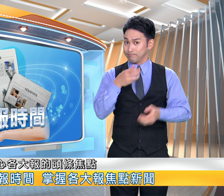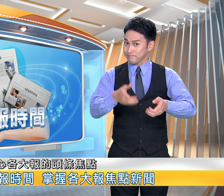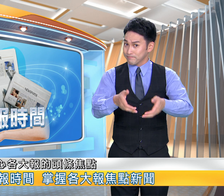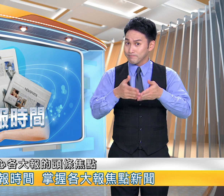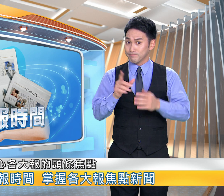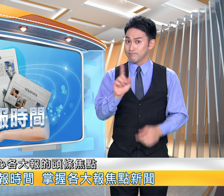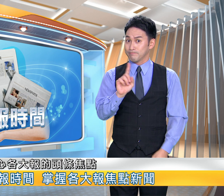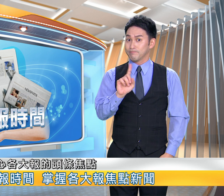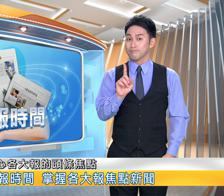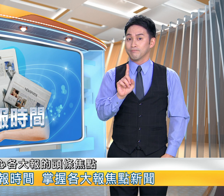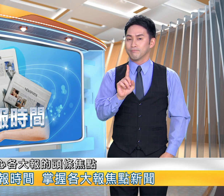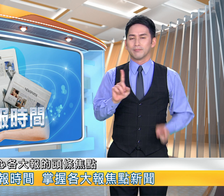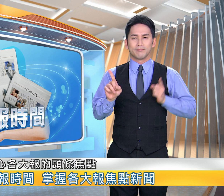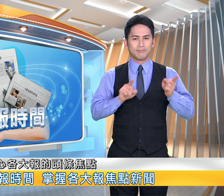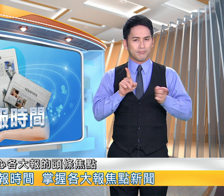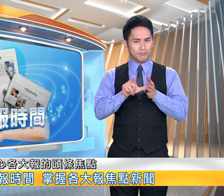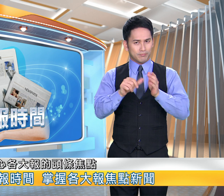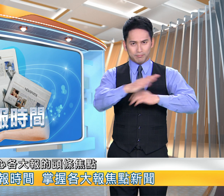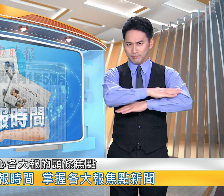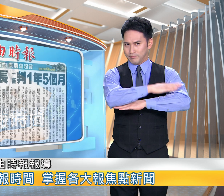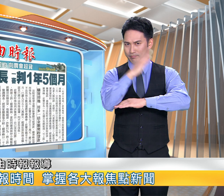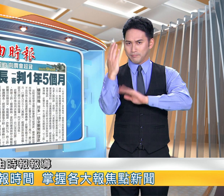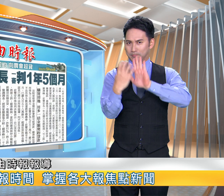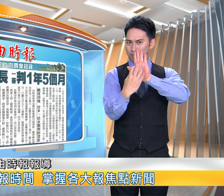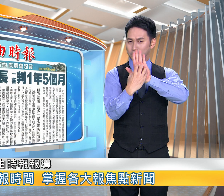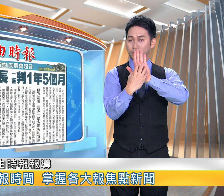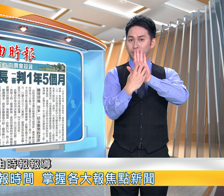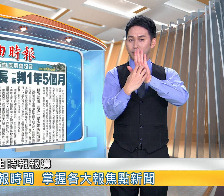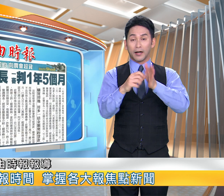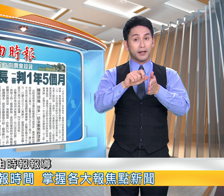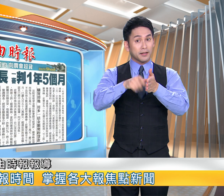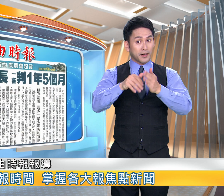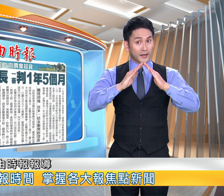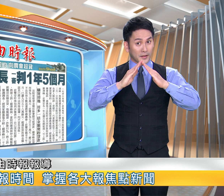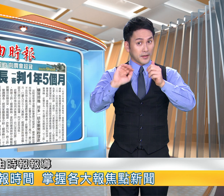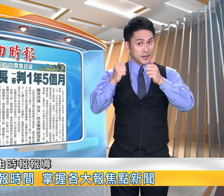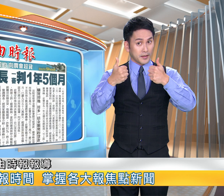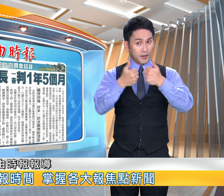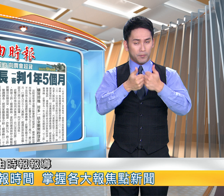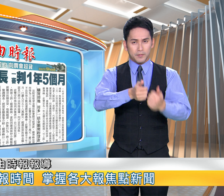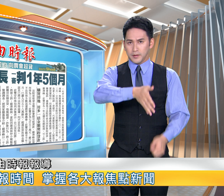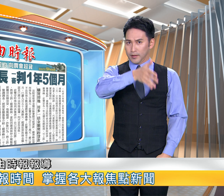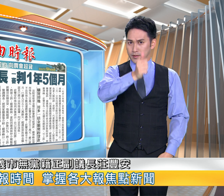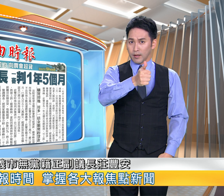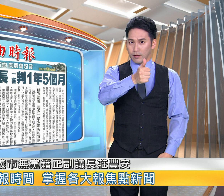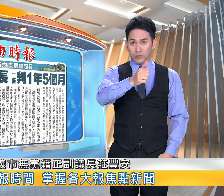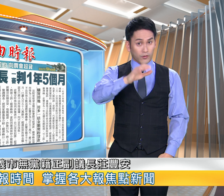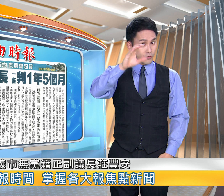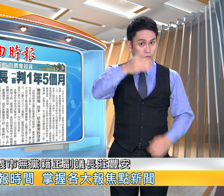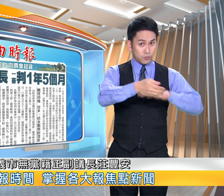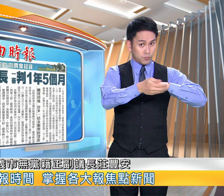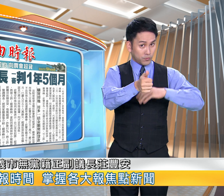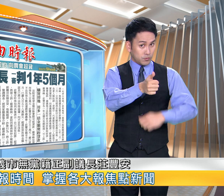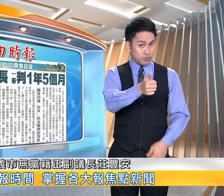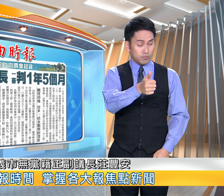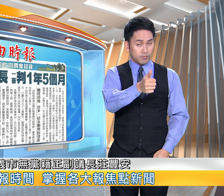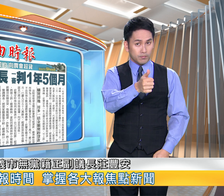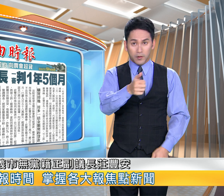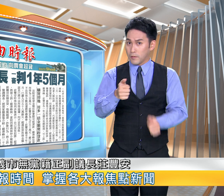大报的头条焦点。自由时报是报道。嘉义市无党籍正副议长